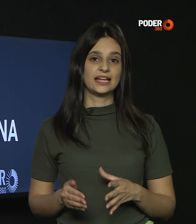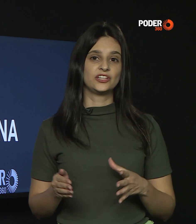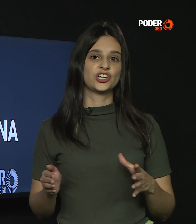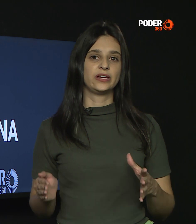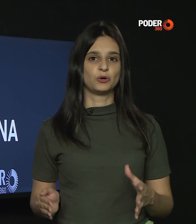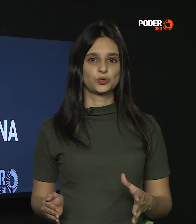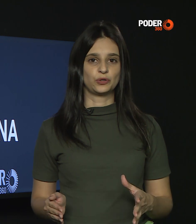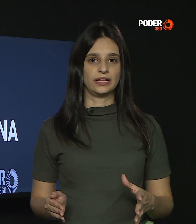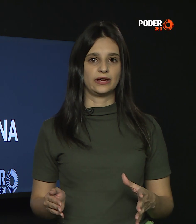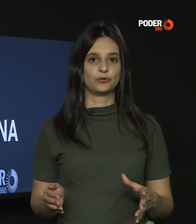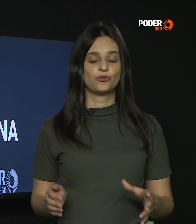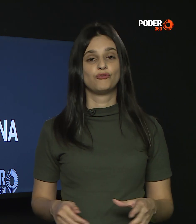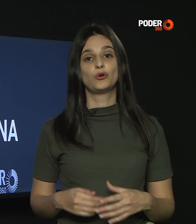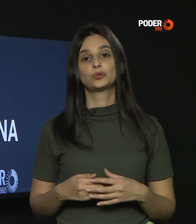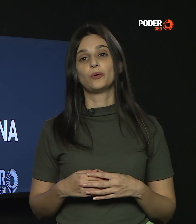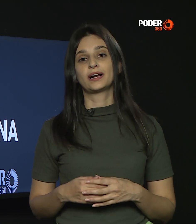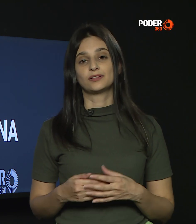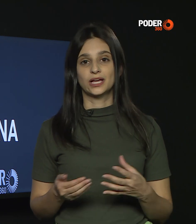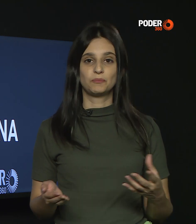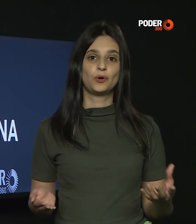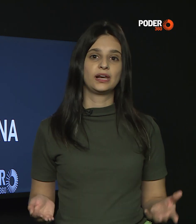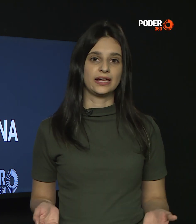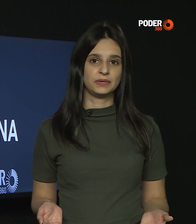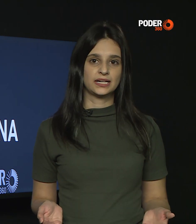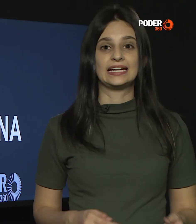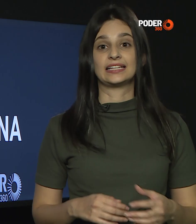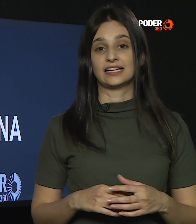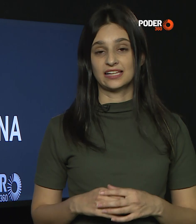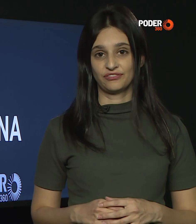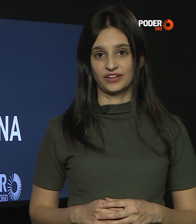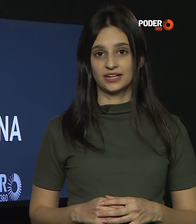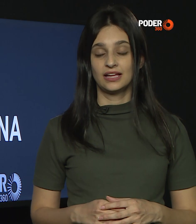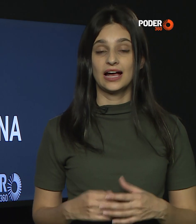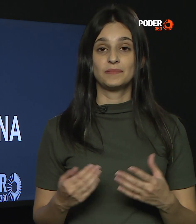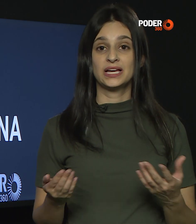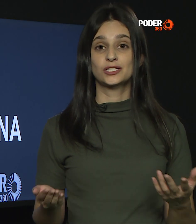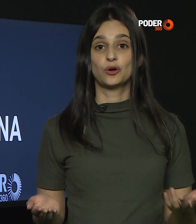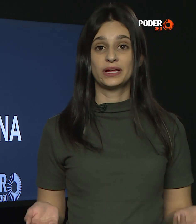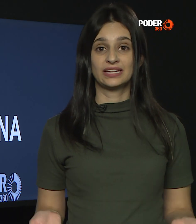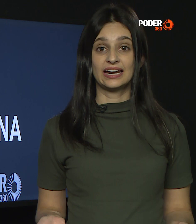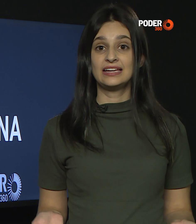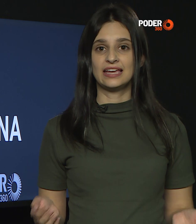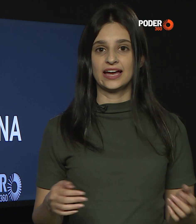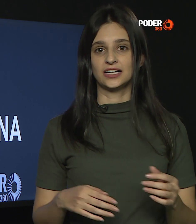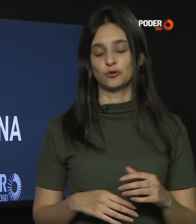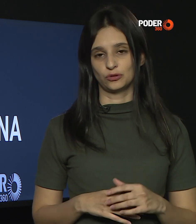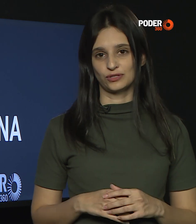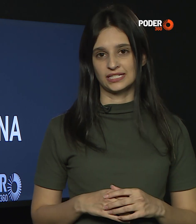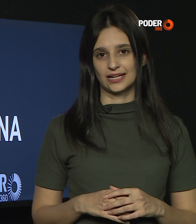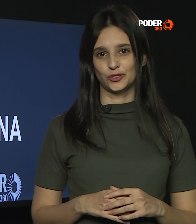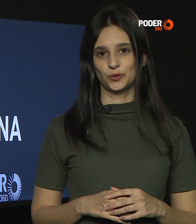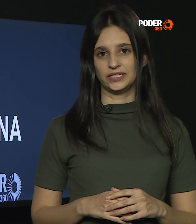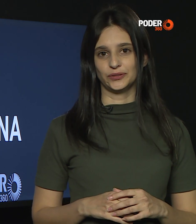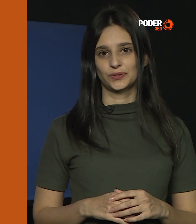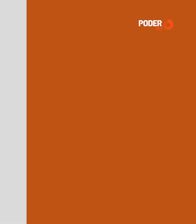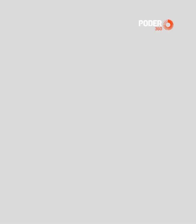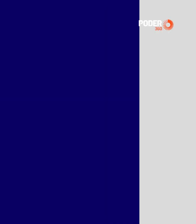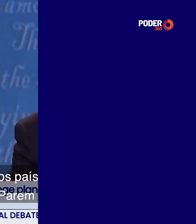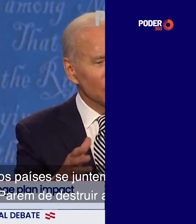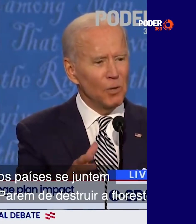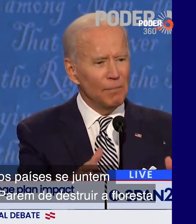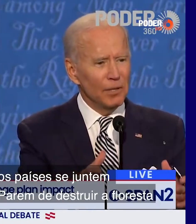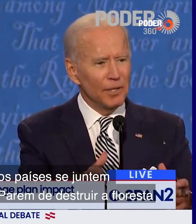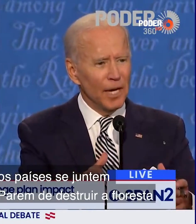O presidente Jair Bolsonaro voltou a causar polêmica. Na terça-feira, ameaçou entrar em guerra contra os Estados Unidos.